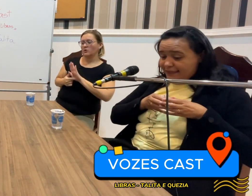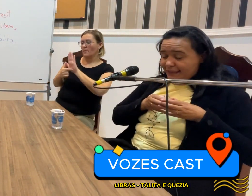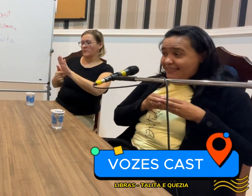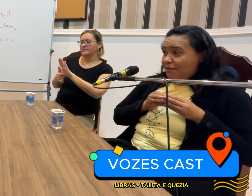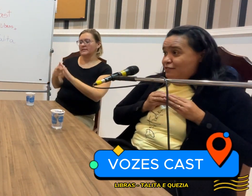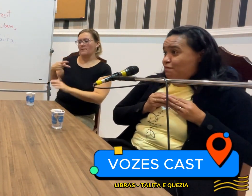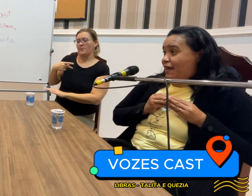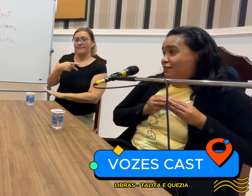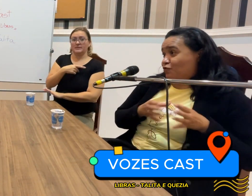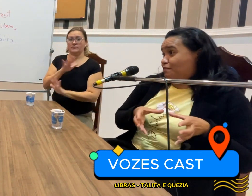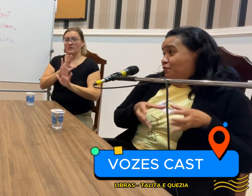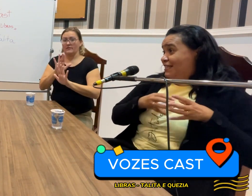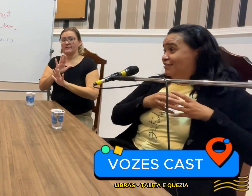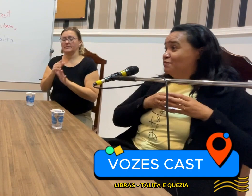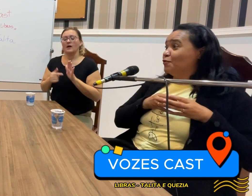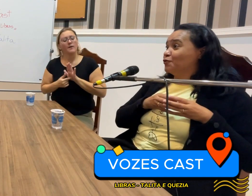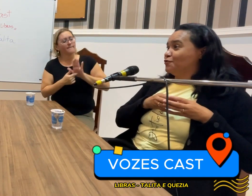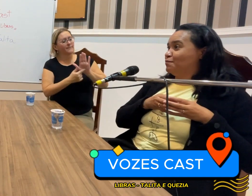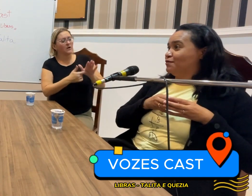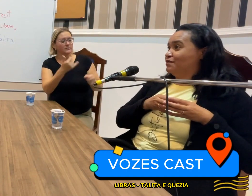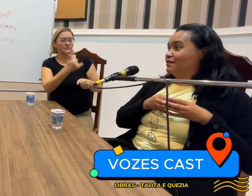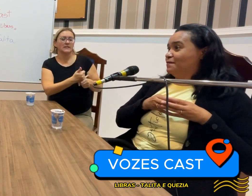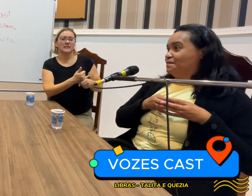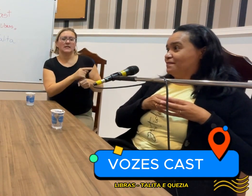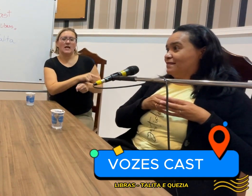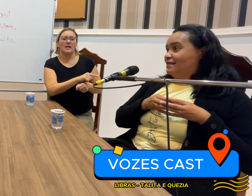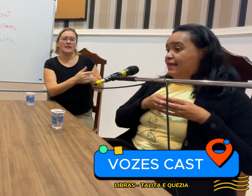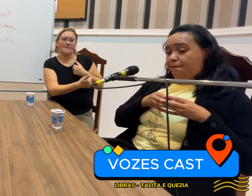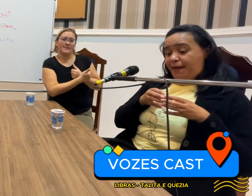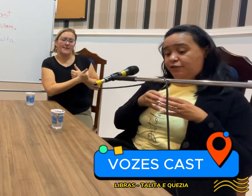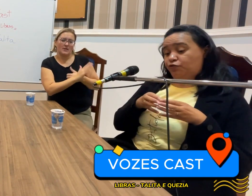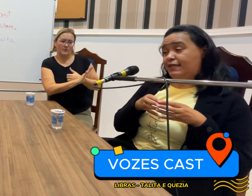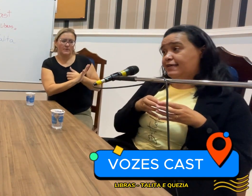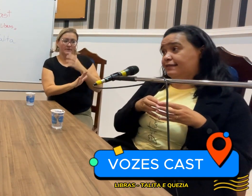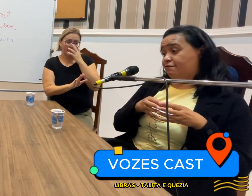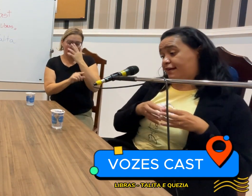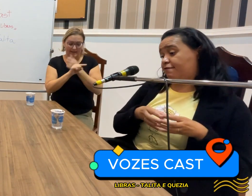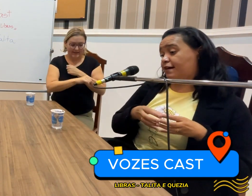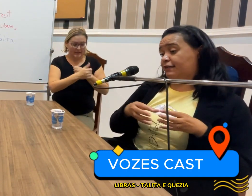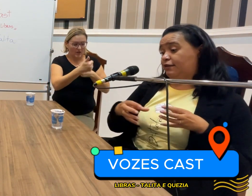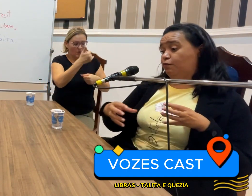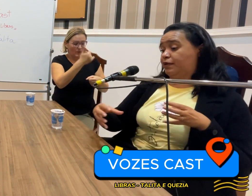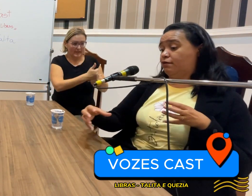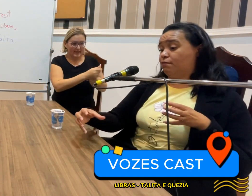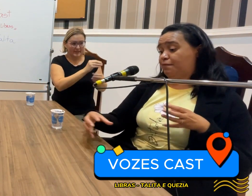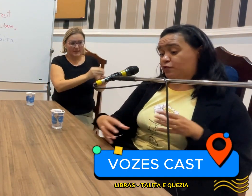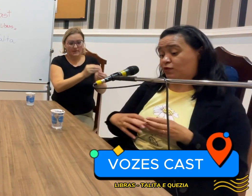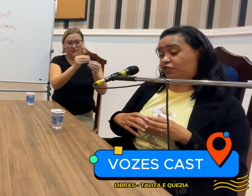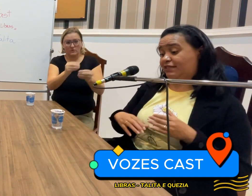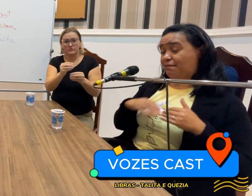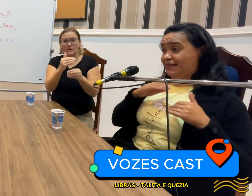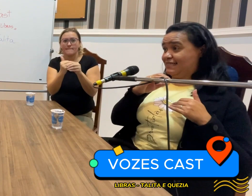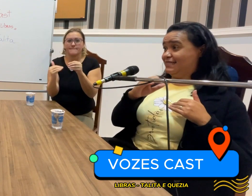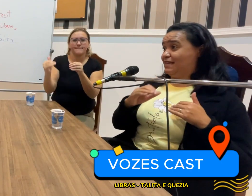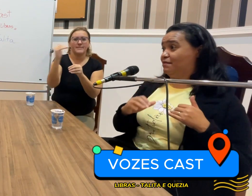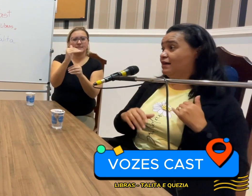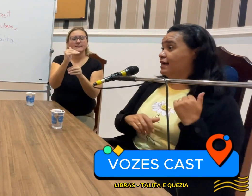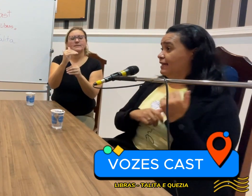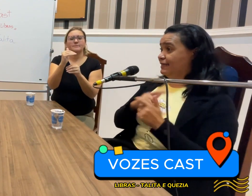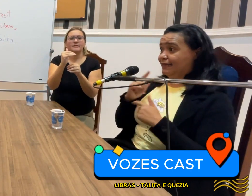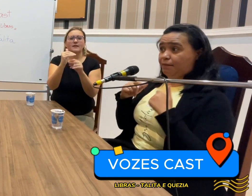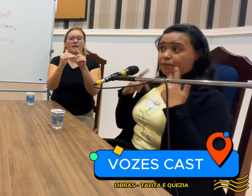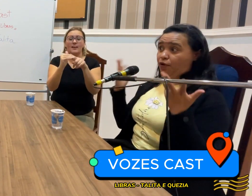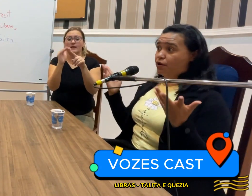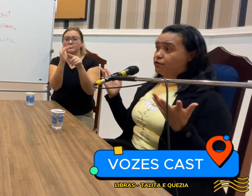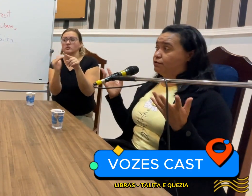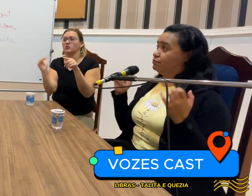meu líder, que está mais perto, para o líder do meu grupo. Sim. De repente, o líder vai levar aquilo para uma pessoa que já está mais acima.